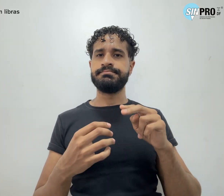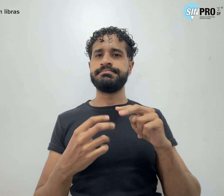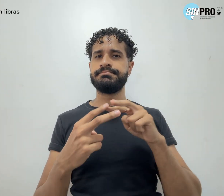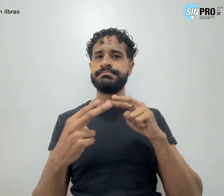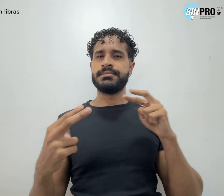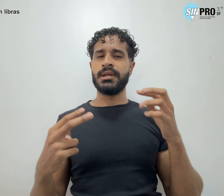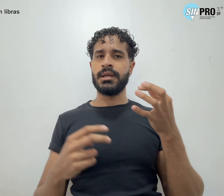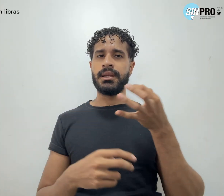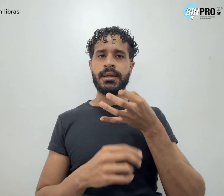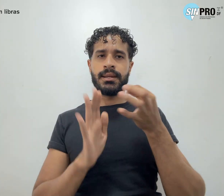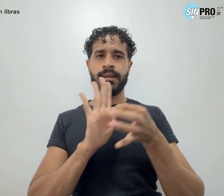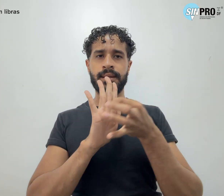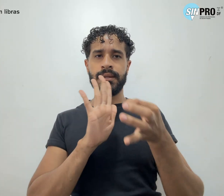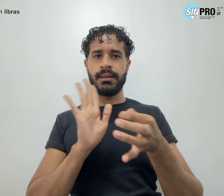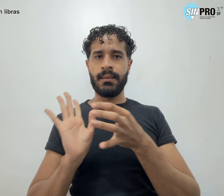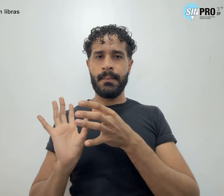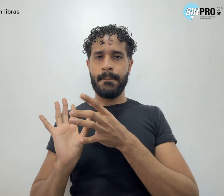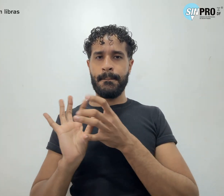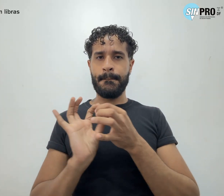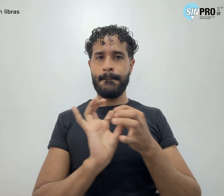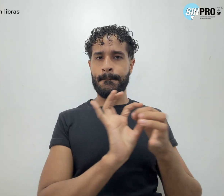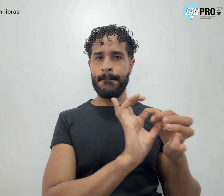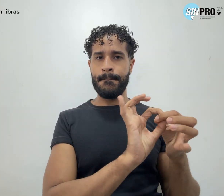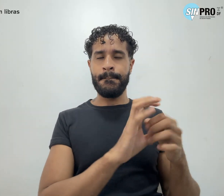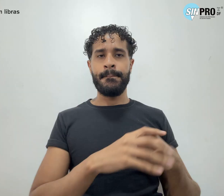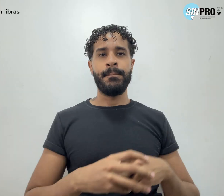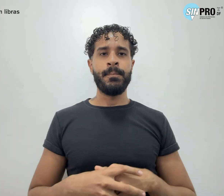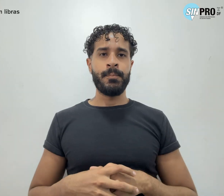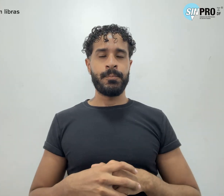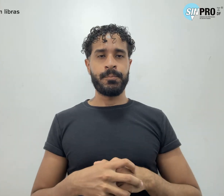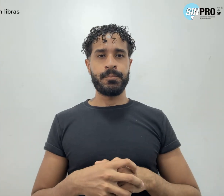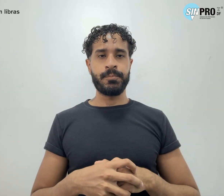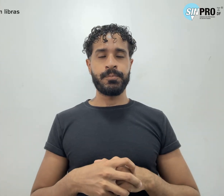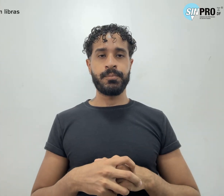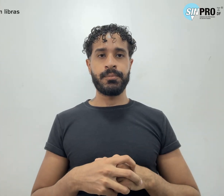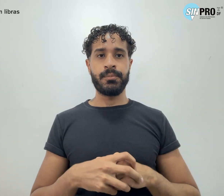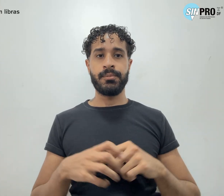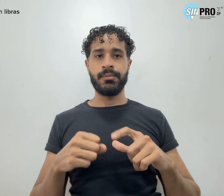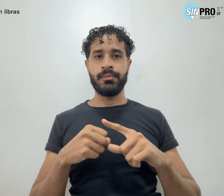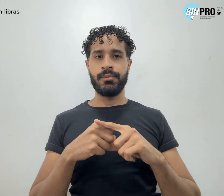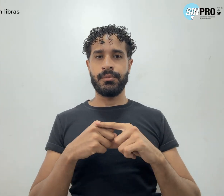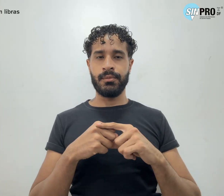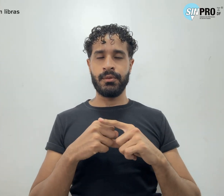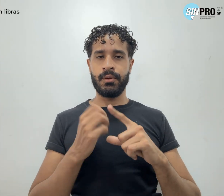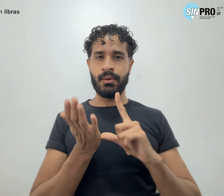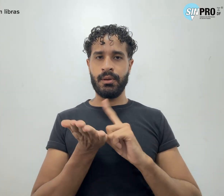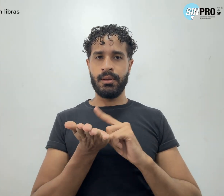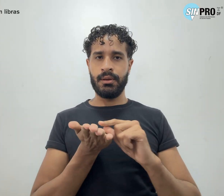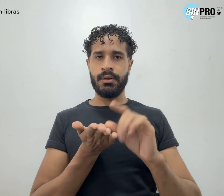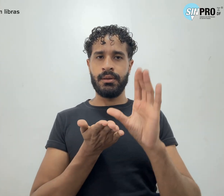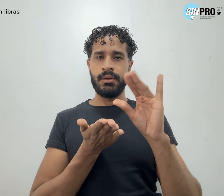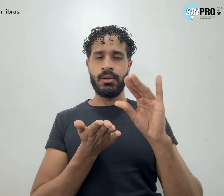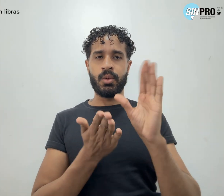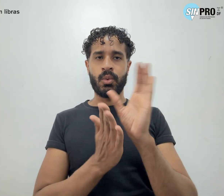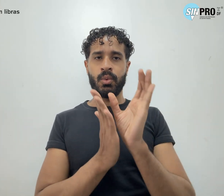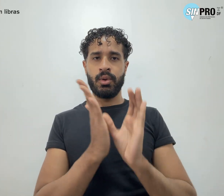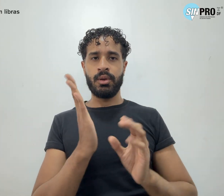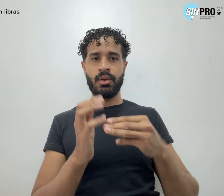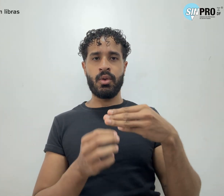e contextualizada. No artigo científico Currículo em Movimento do